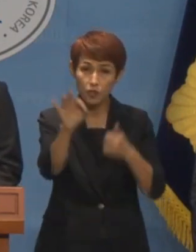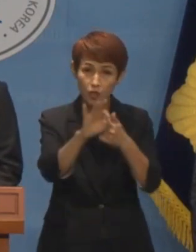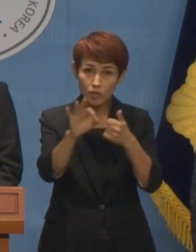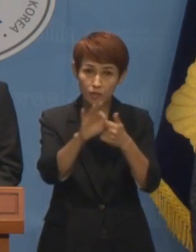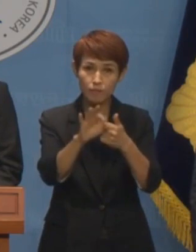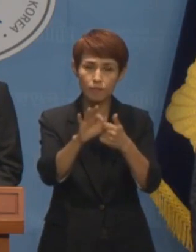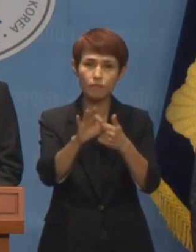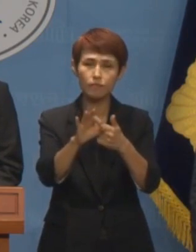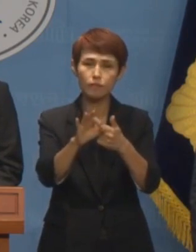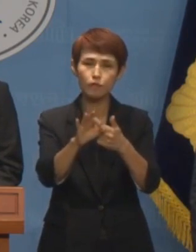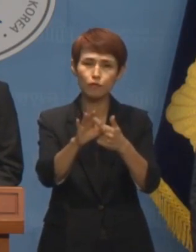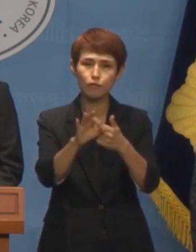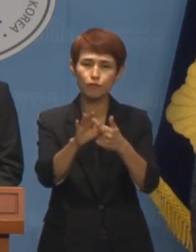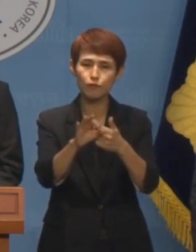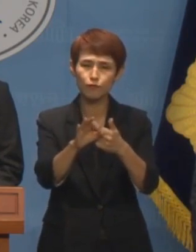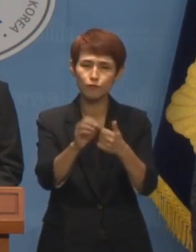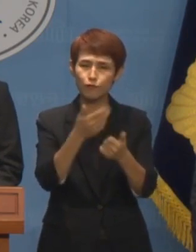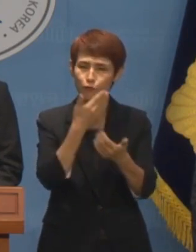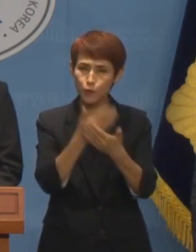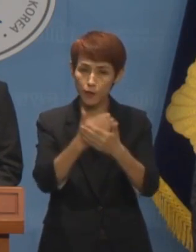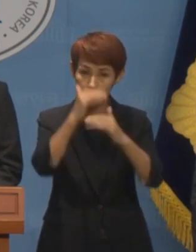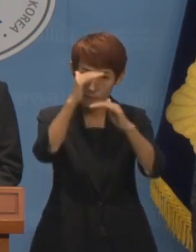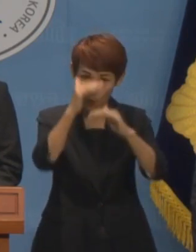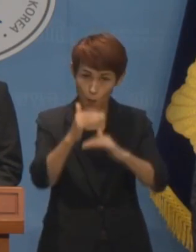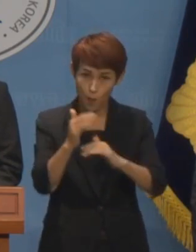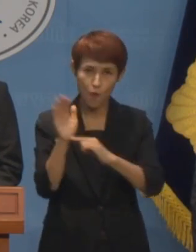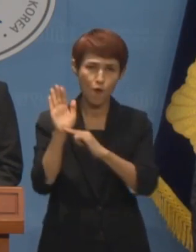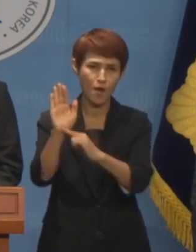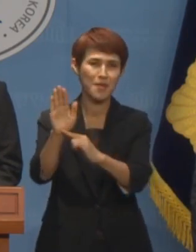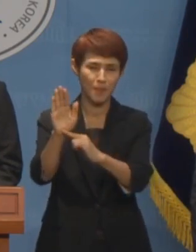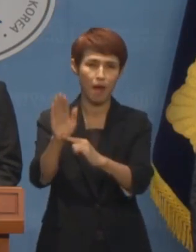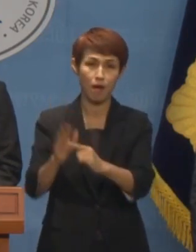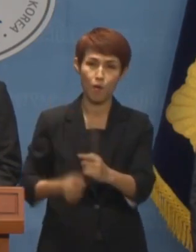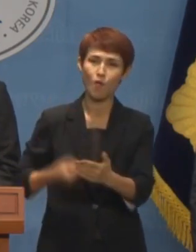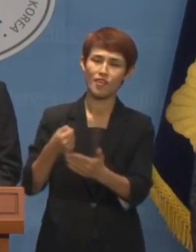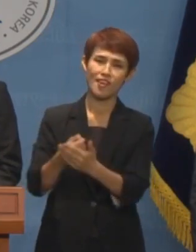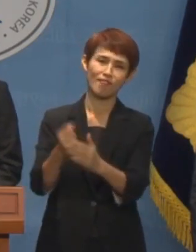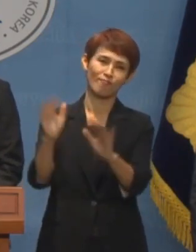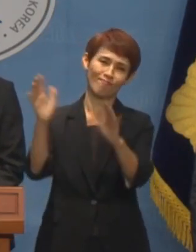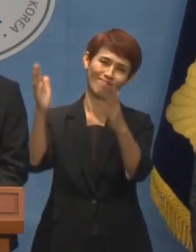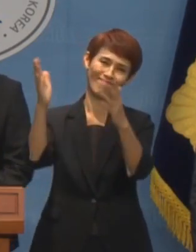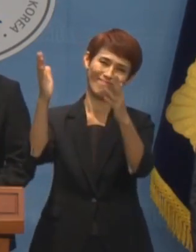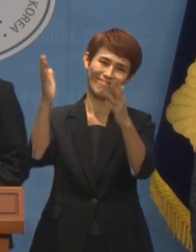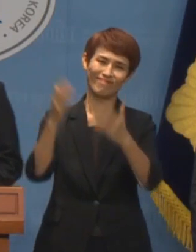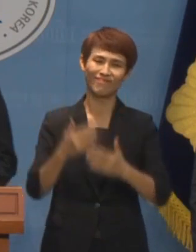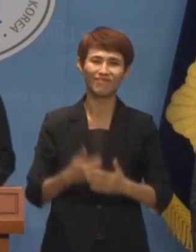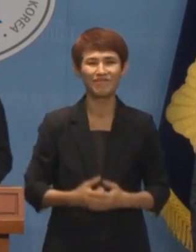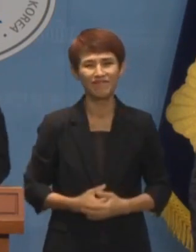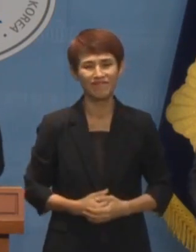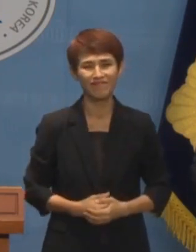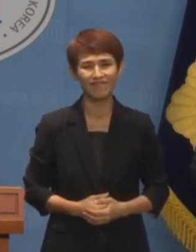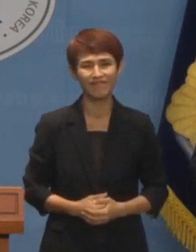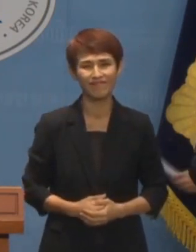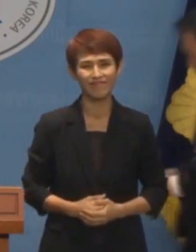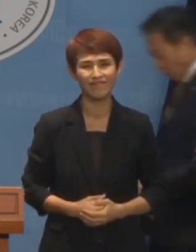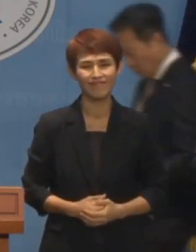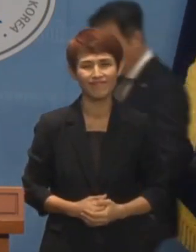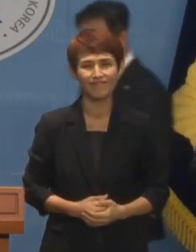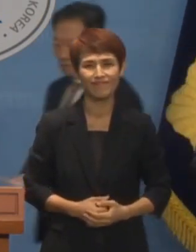구체적 청사진을 결단력 있게 제시했고 그 용기에 응원의 박수를 보냅니다.